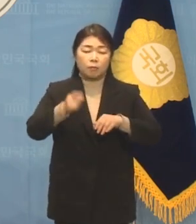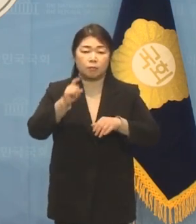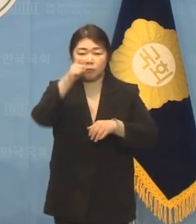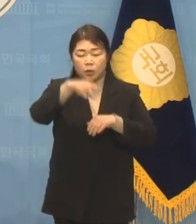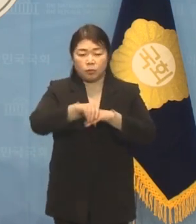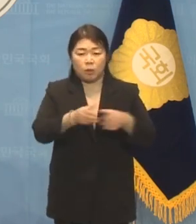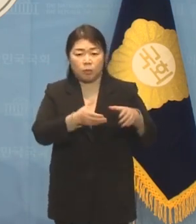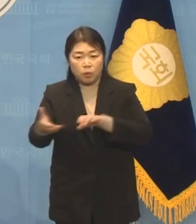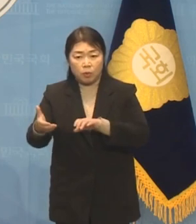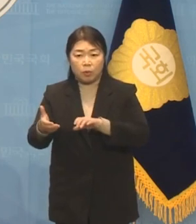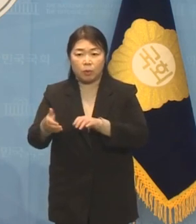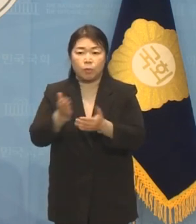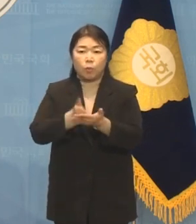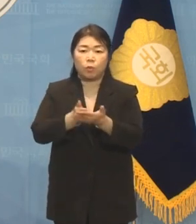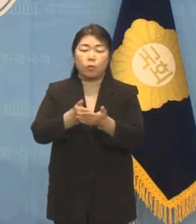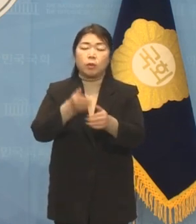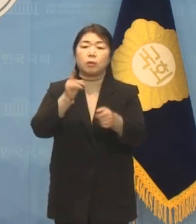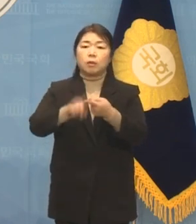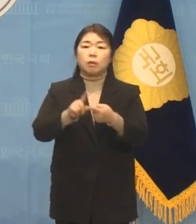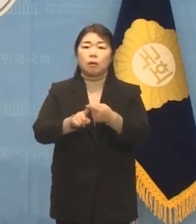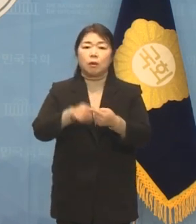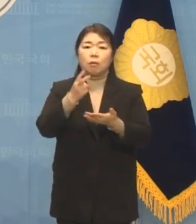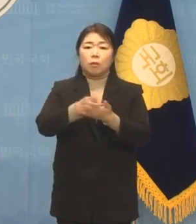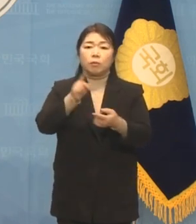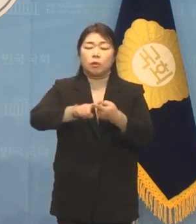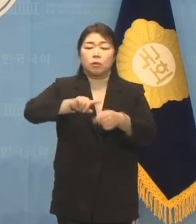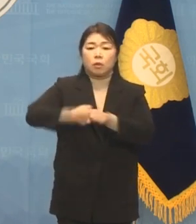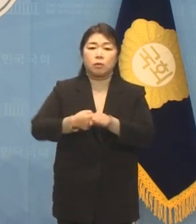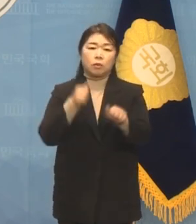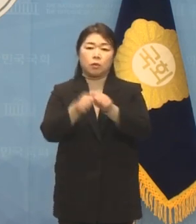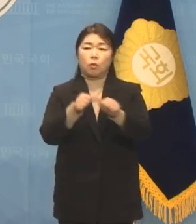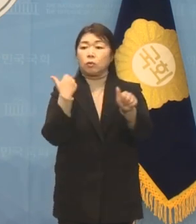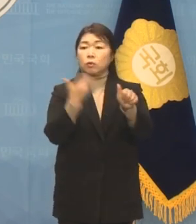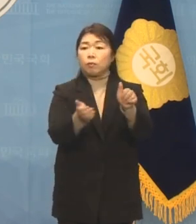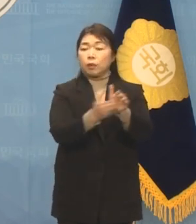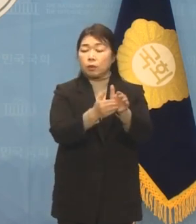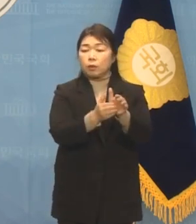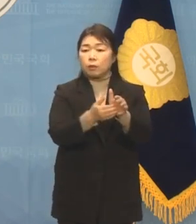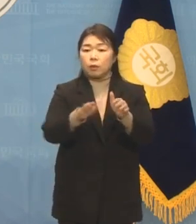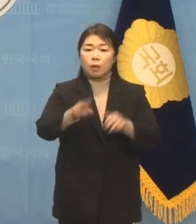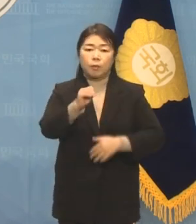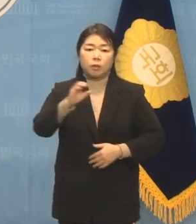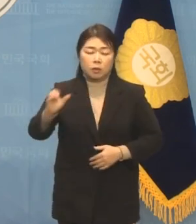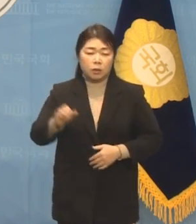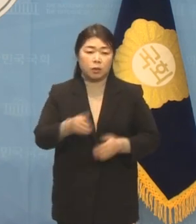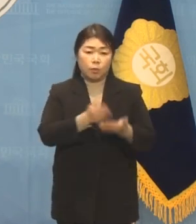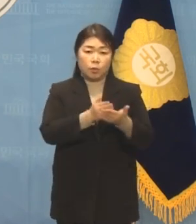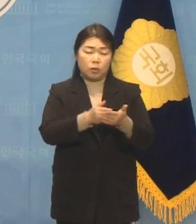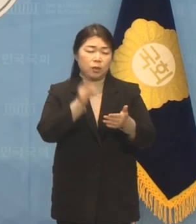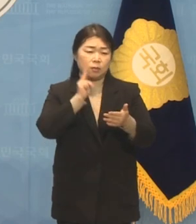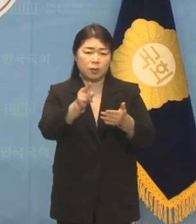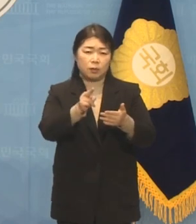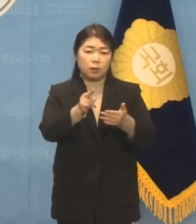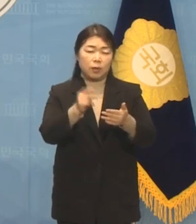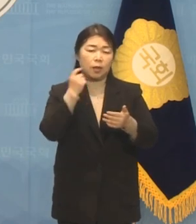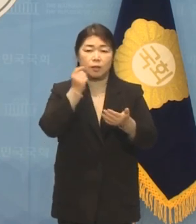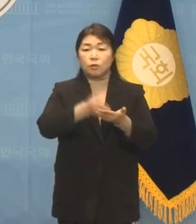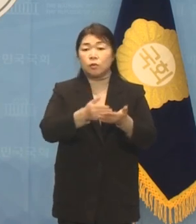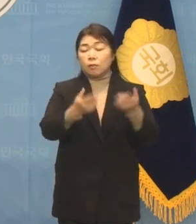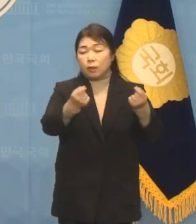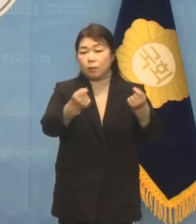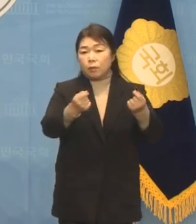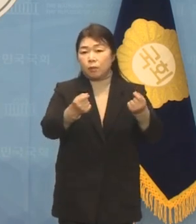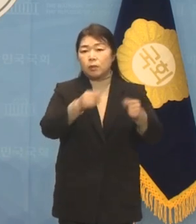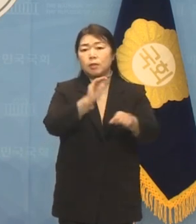법정 제재인 경고를 결정했습니다. MBC 해당 보도는 심각한 수준의 가짜 뉴스이며